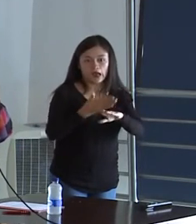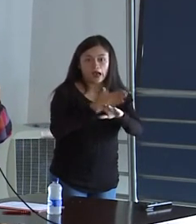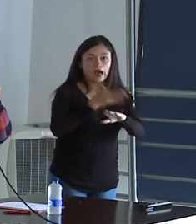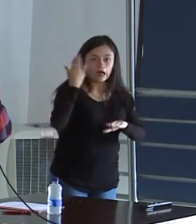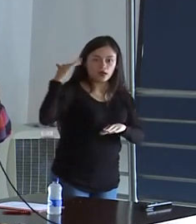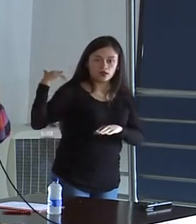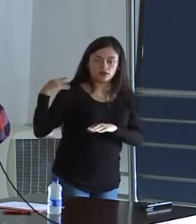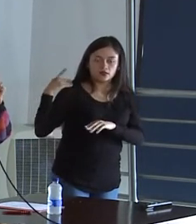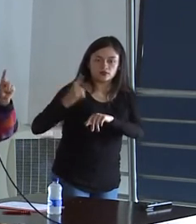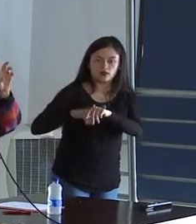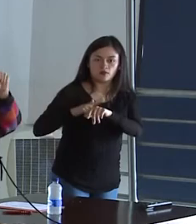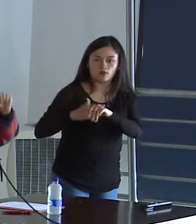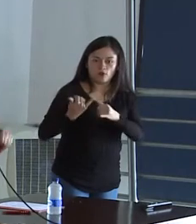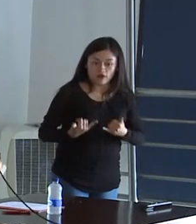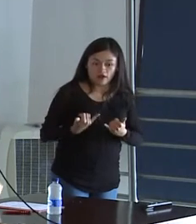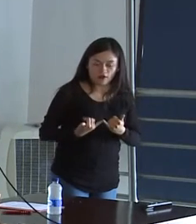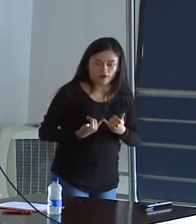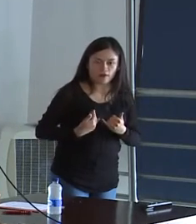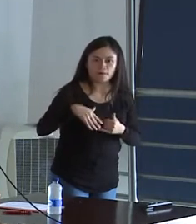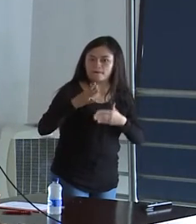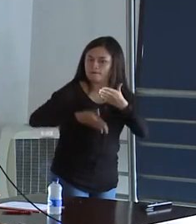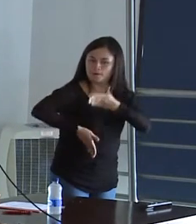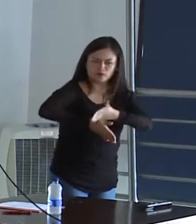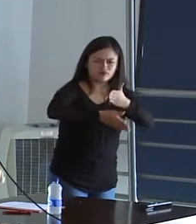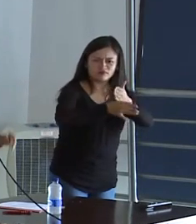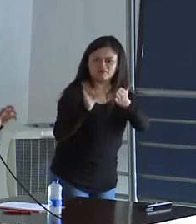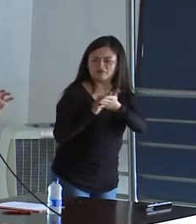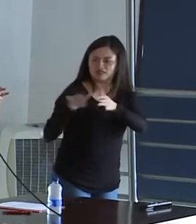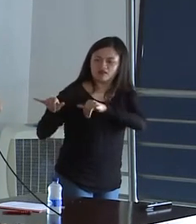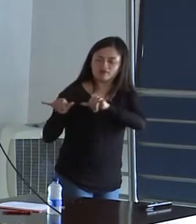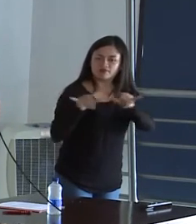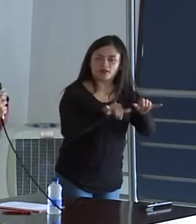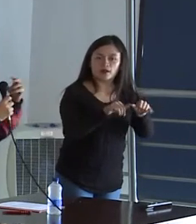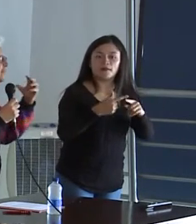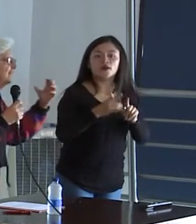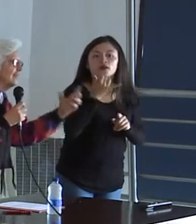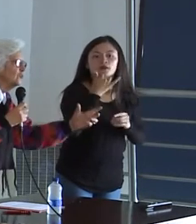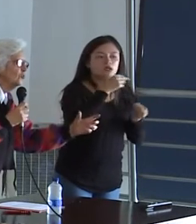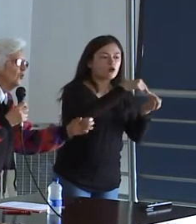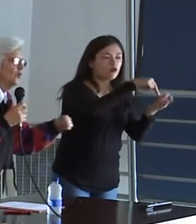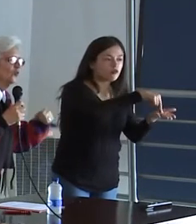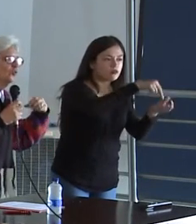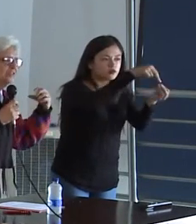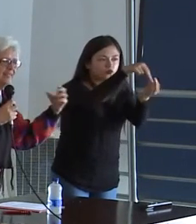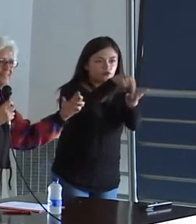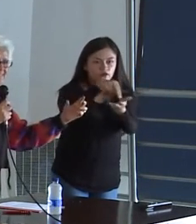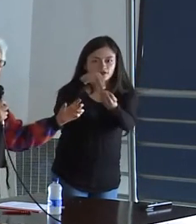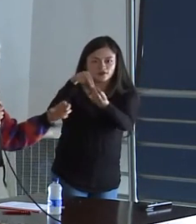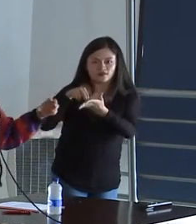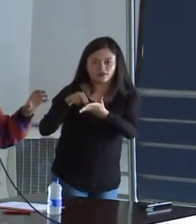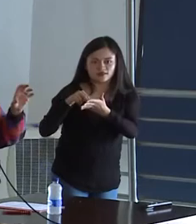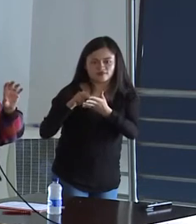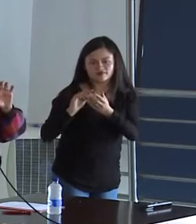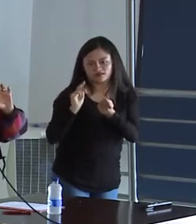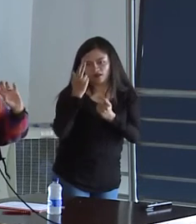este, fundamentalmente sigue siendo la misma. Solo que los contextos van dando otras,